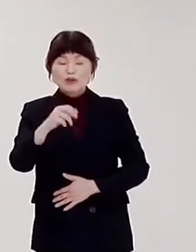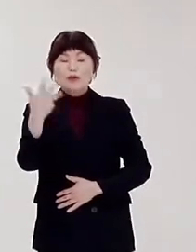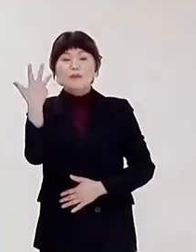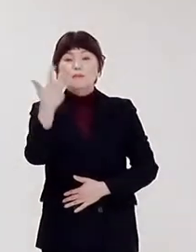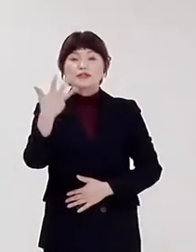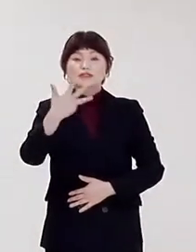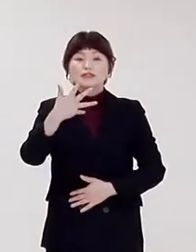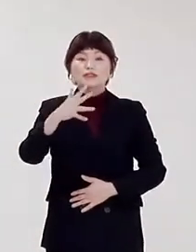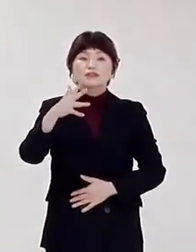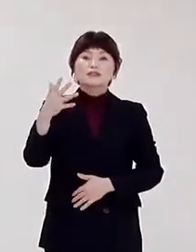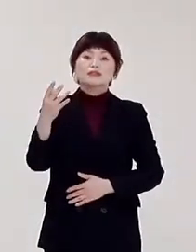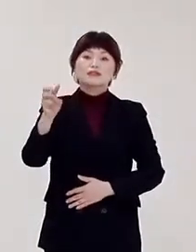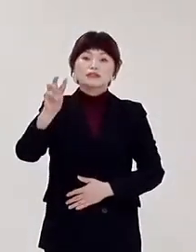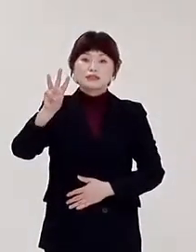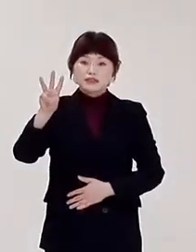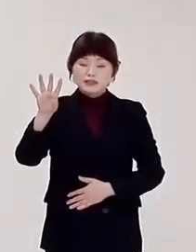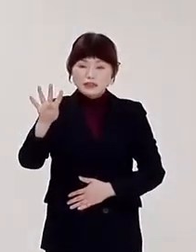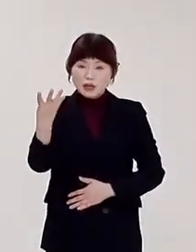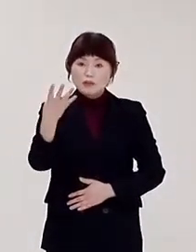8,948억 원으로